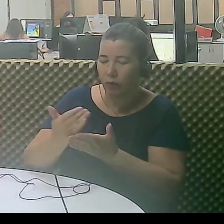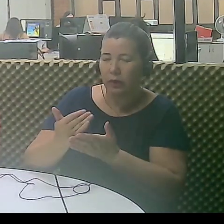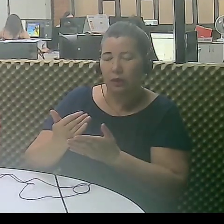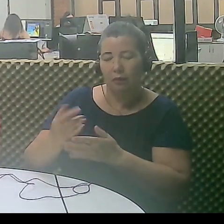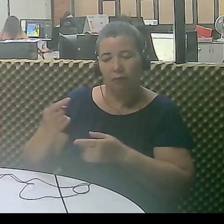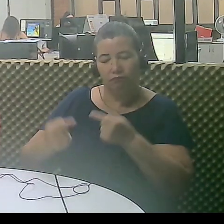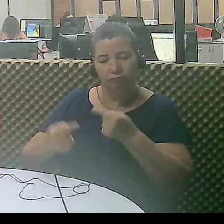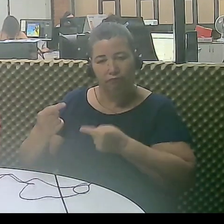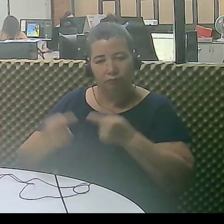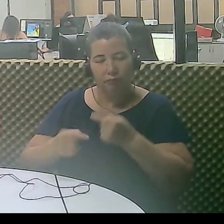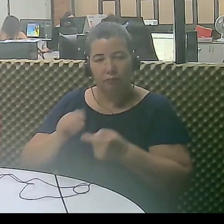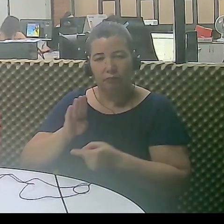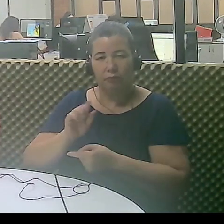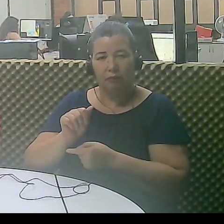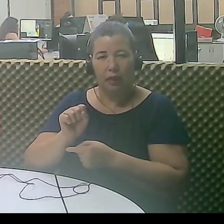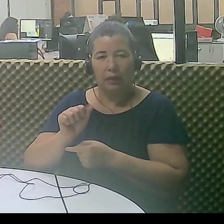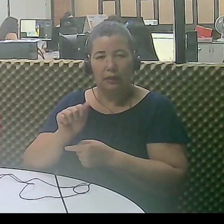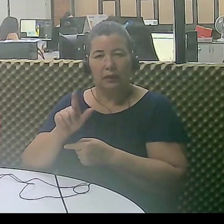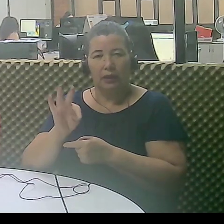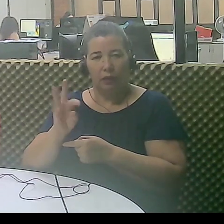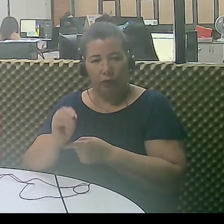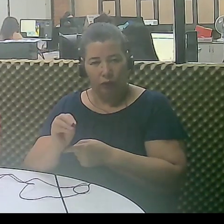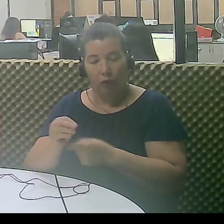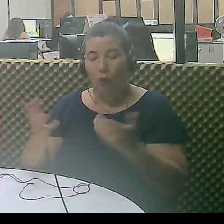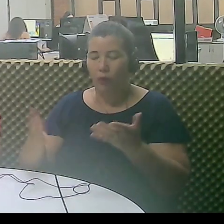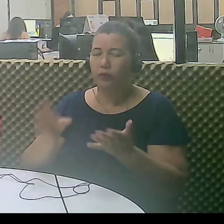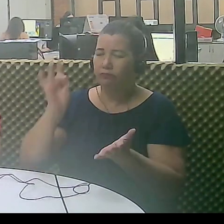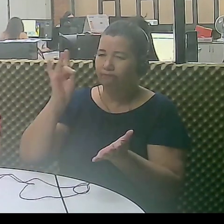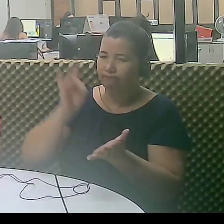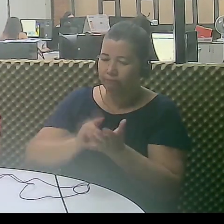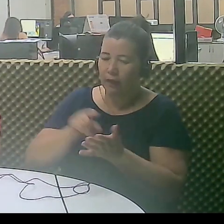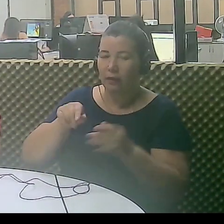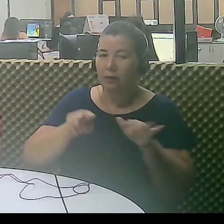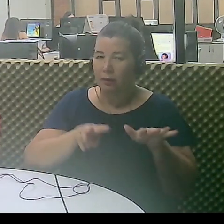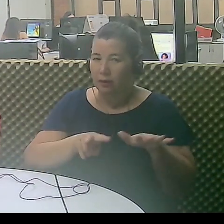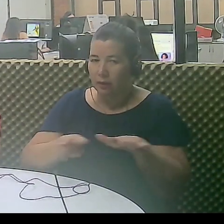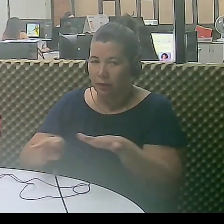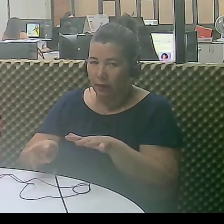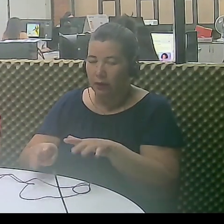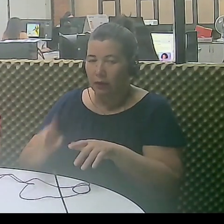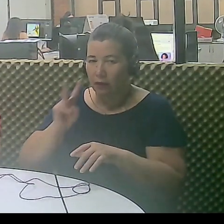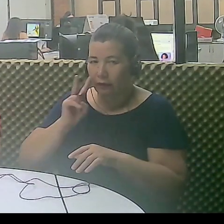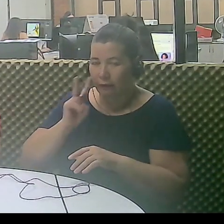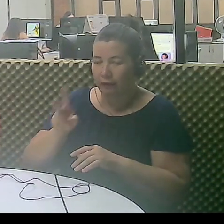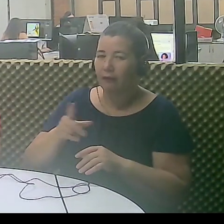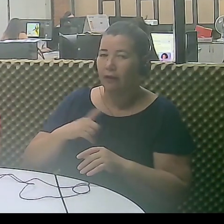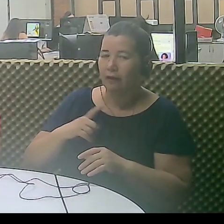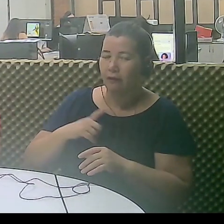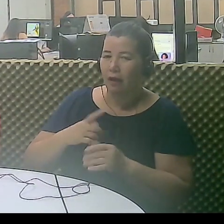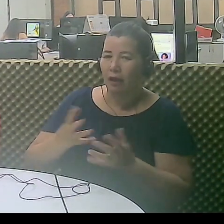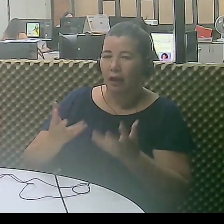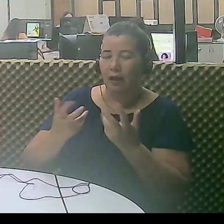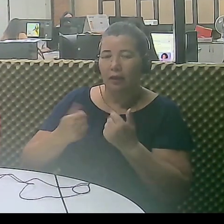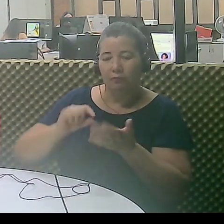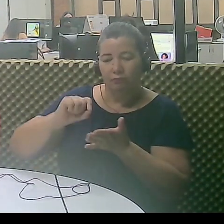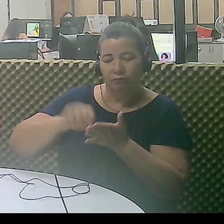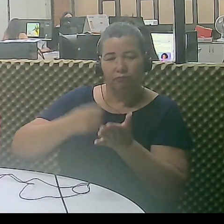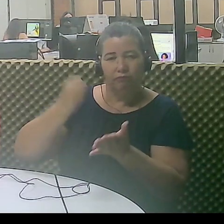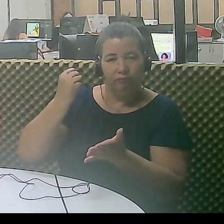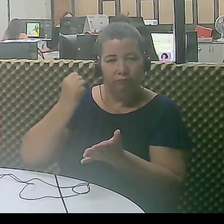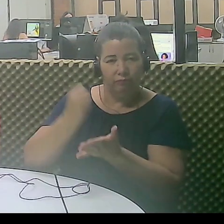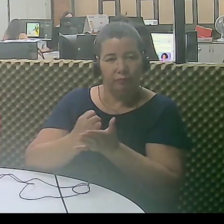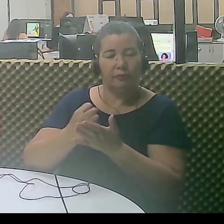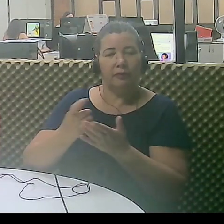basal. E o basal hoje é uma realidade. Essa semana vocês já terão notícia que eles receberão o seu registro oficial e